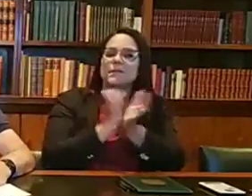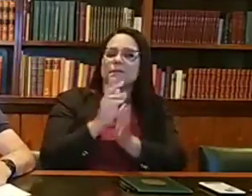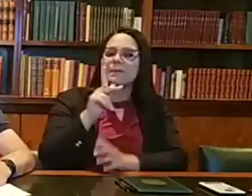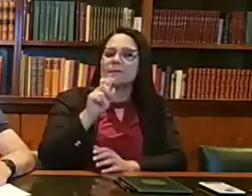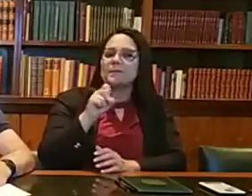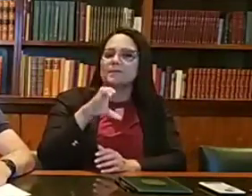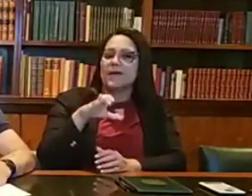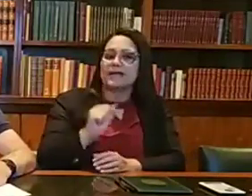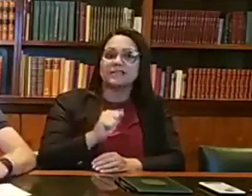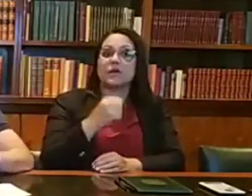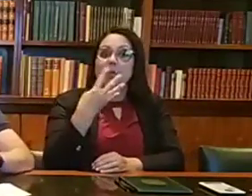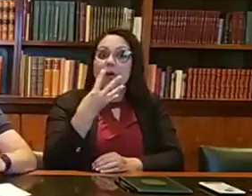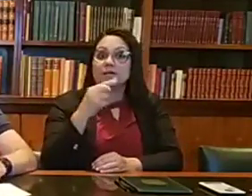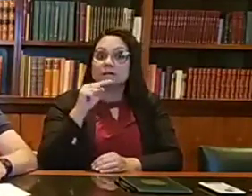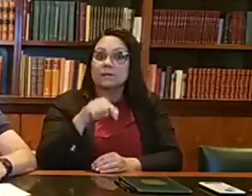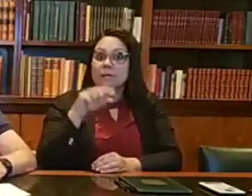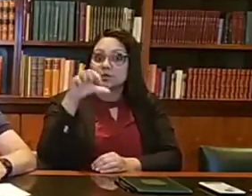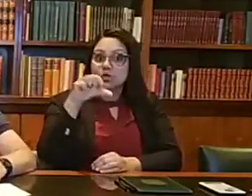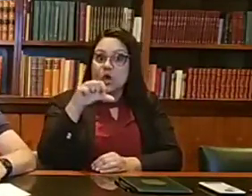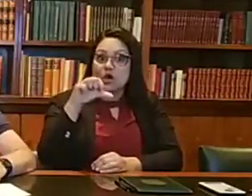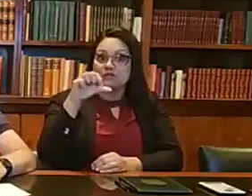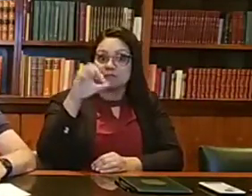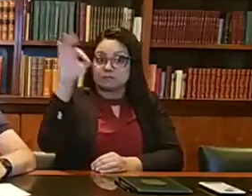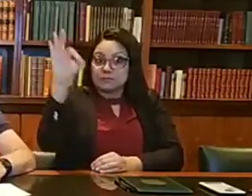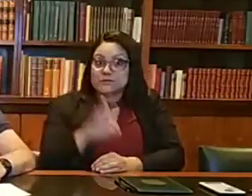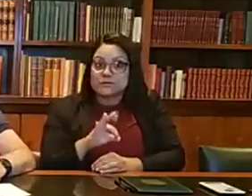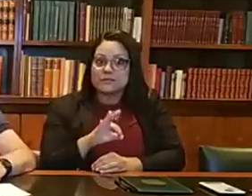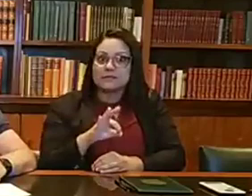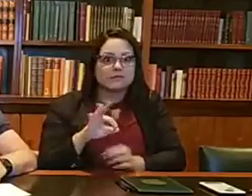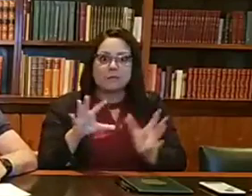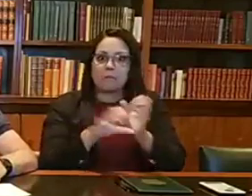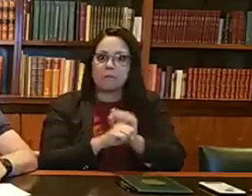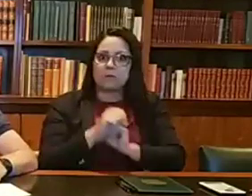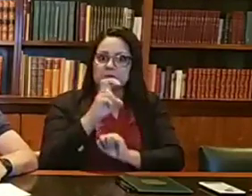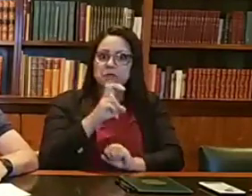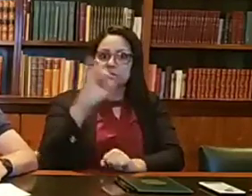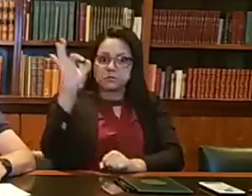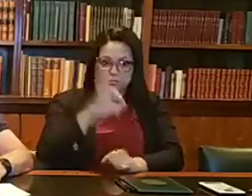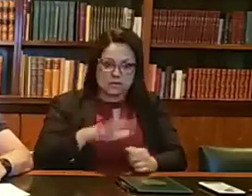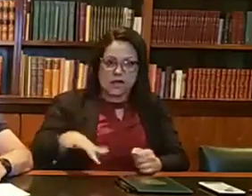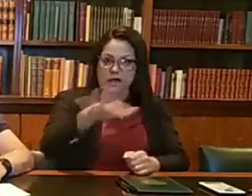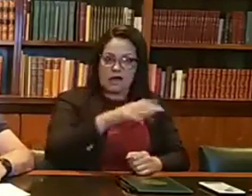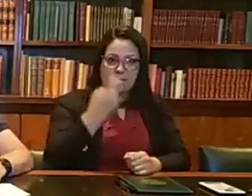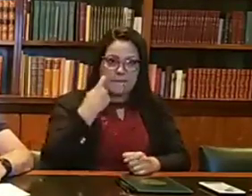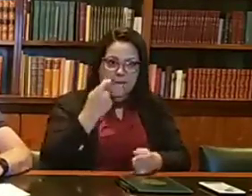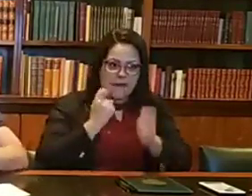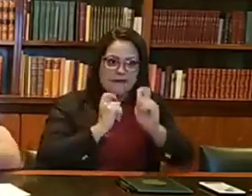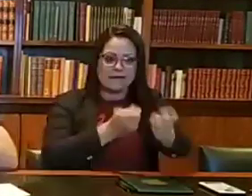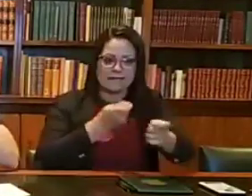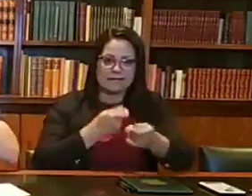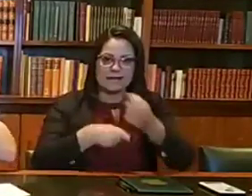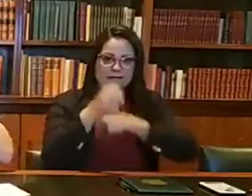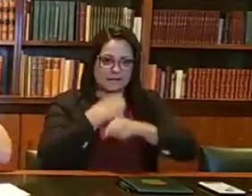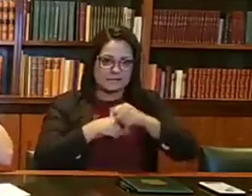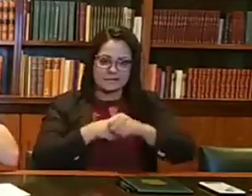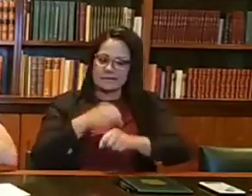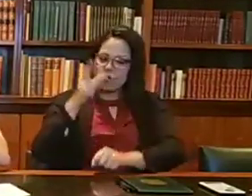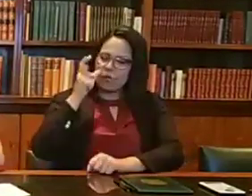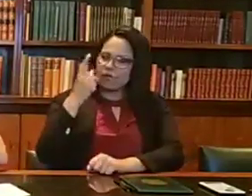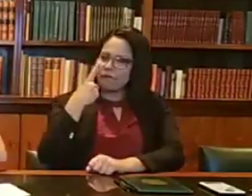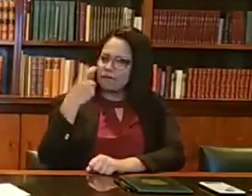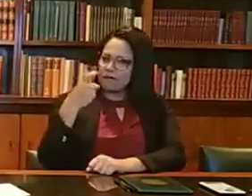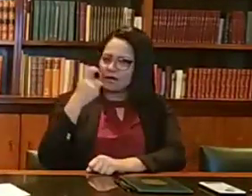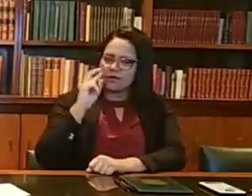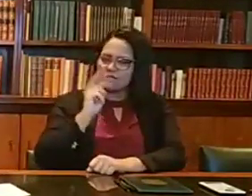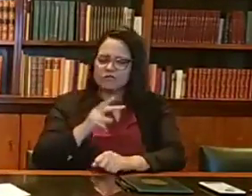piscicultura 4,9%, quase Vamos 5%. arredondar aí para 5% cresceu a piscicultura ano passado. Curiosidade, eu estava vendo aqui uns